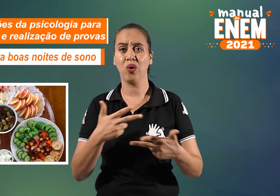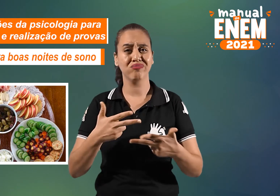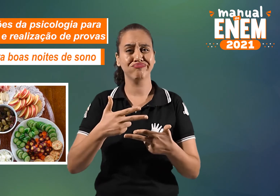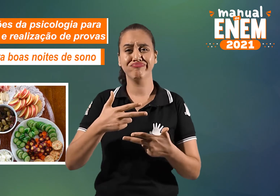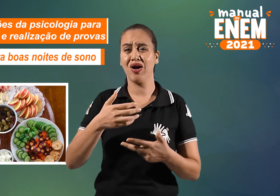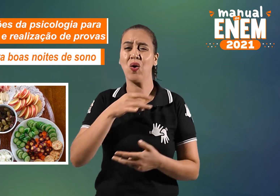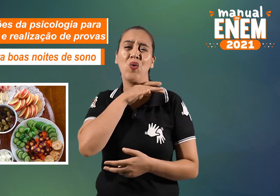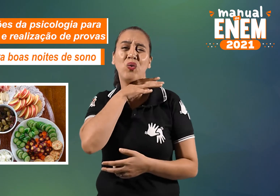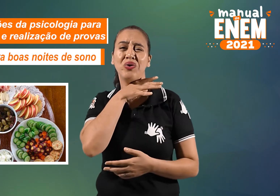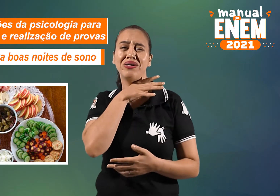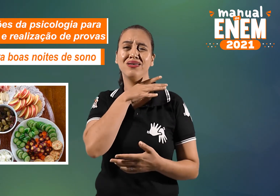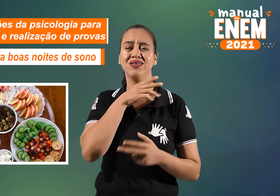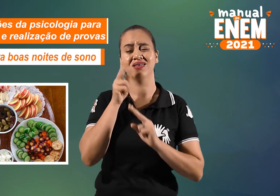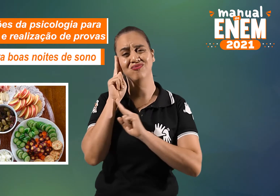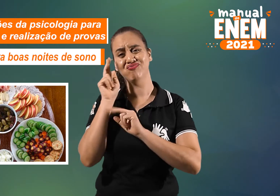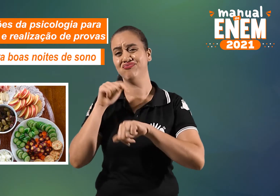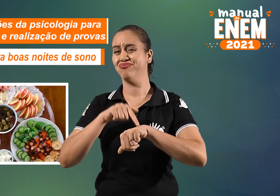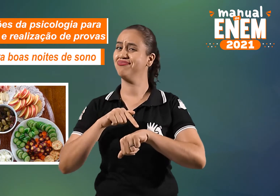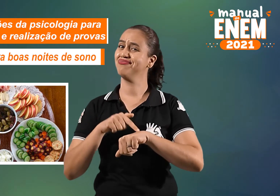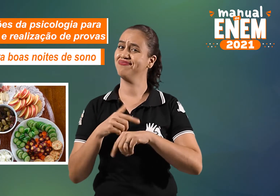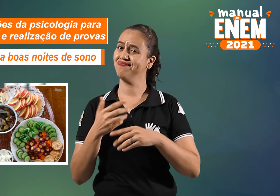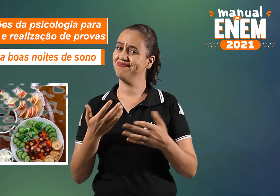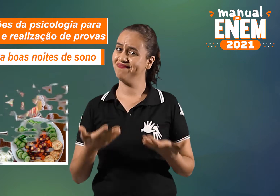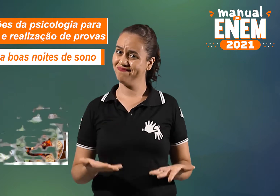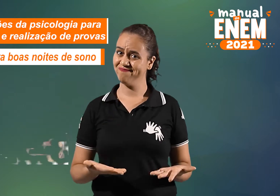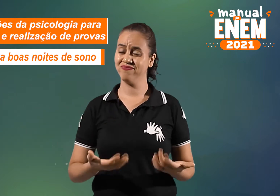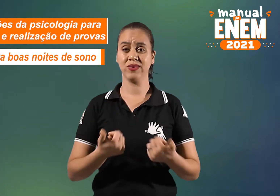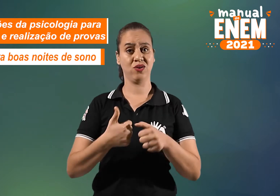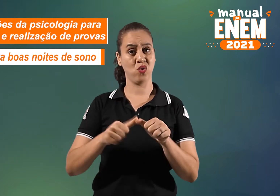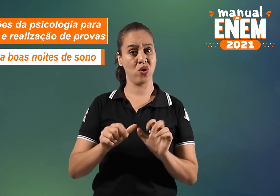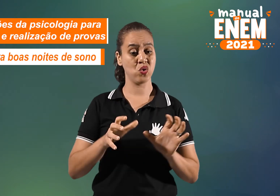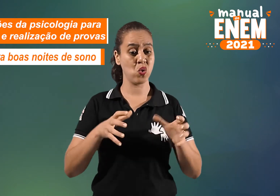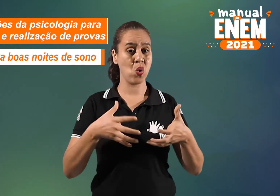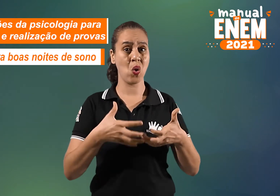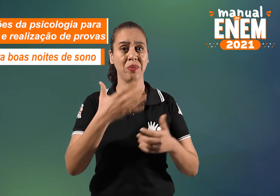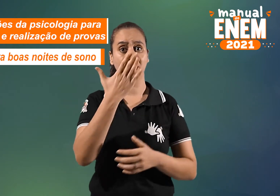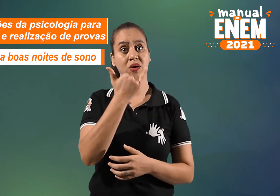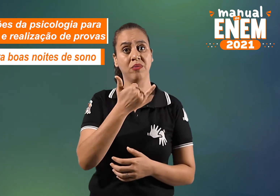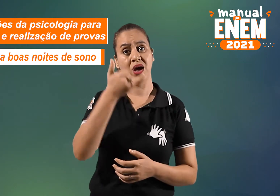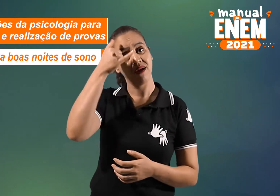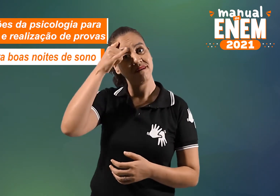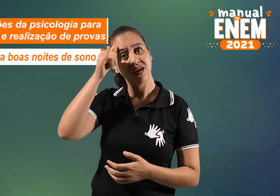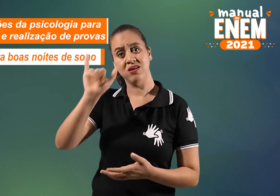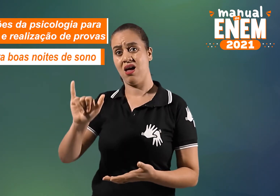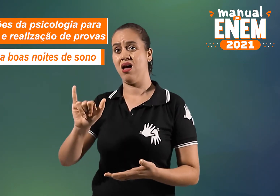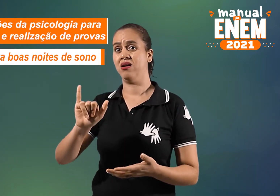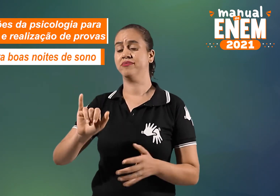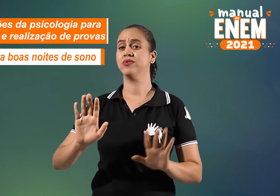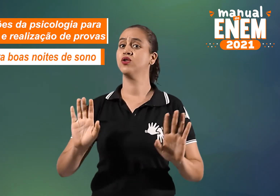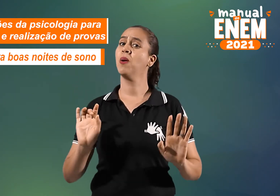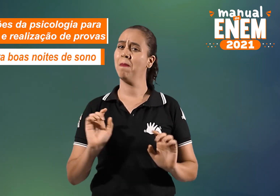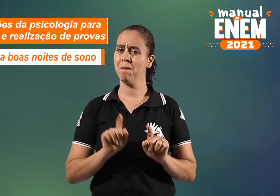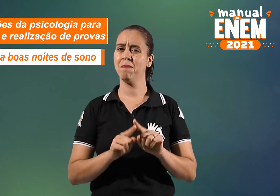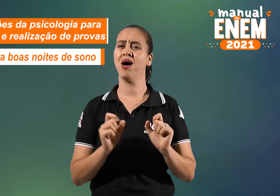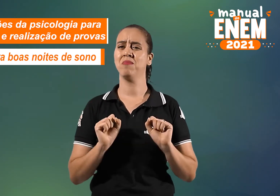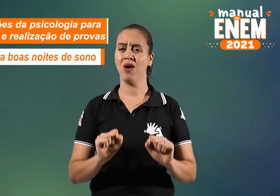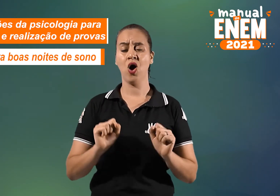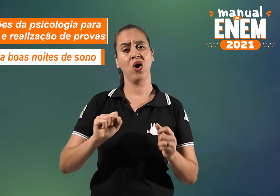interferir negativamente na qualidade do seu sono. Portanto, estes alimentos e produtos devem ser consumidos durante o dia. Sabe